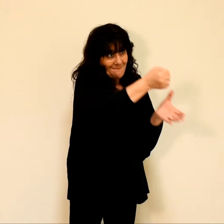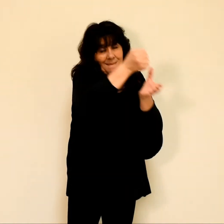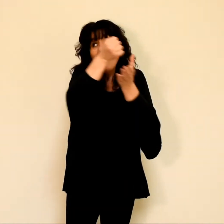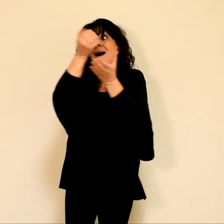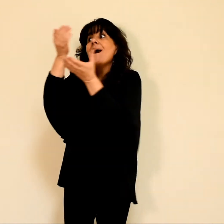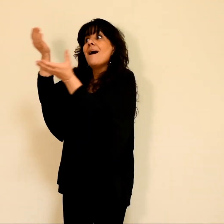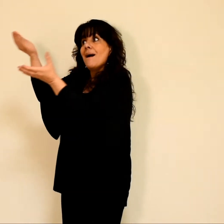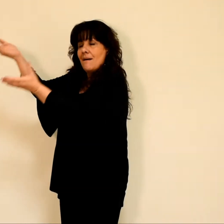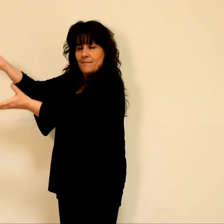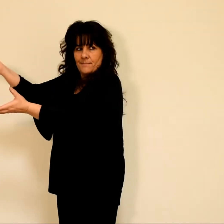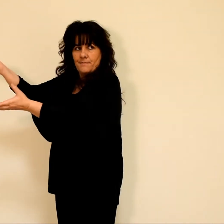repas. »